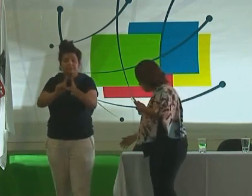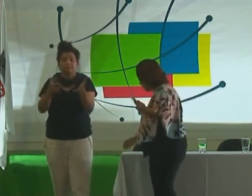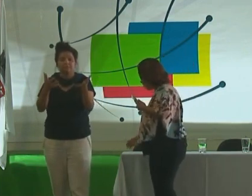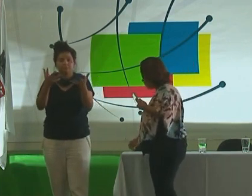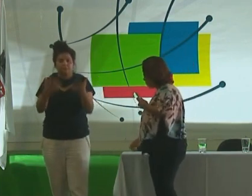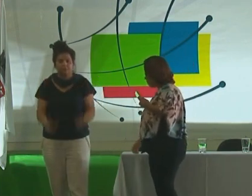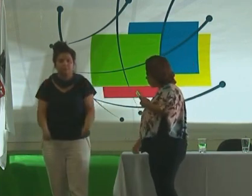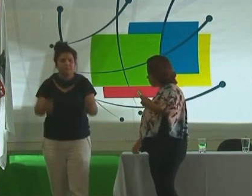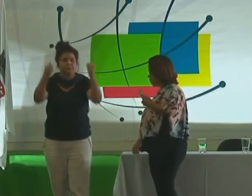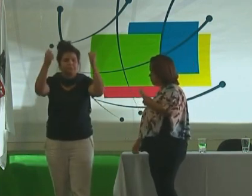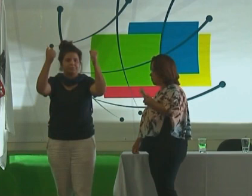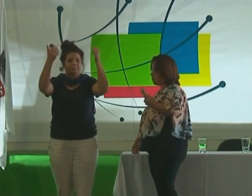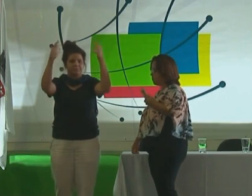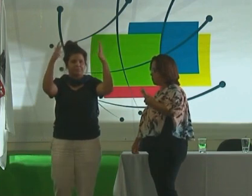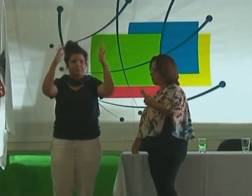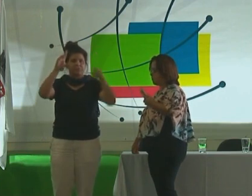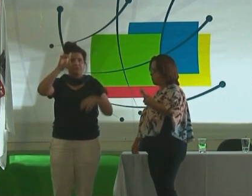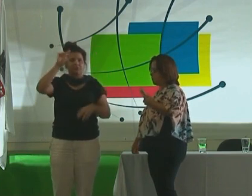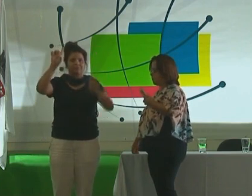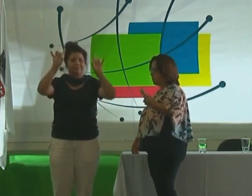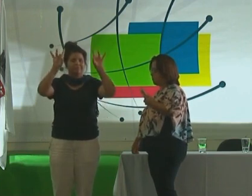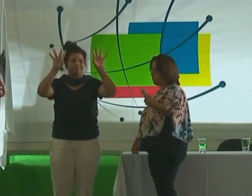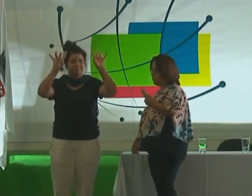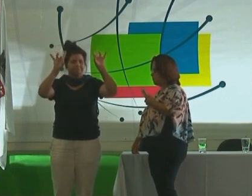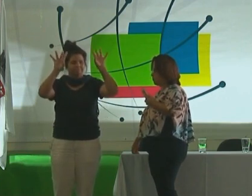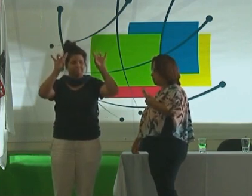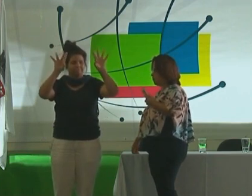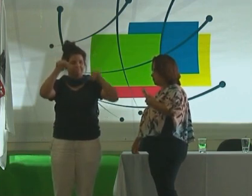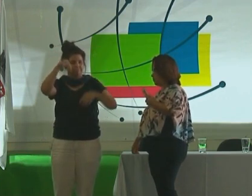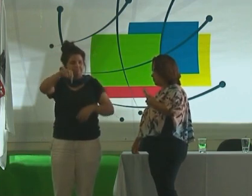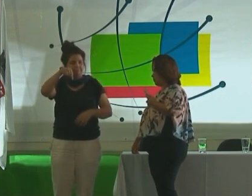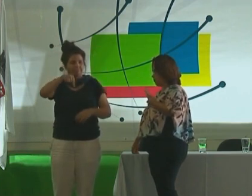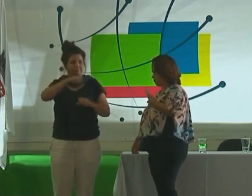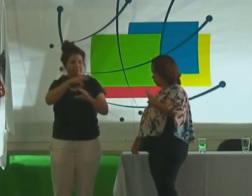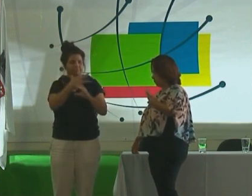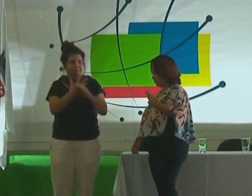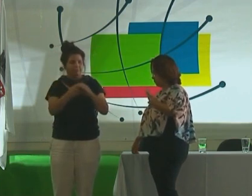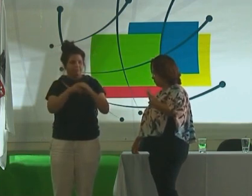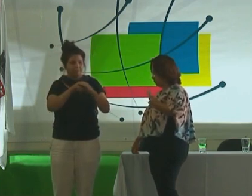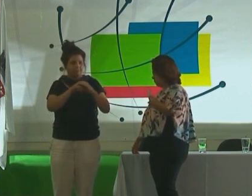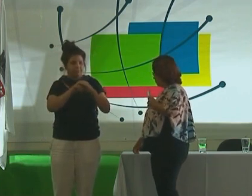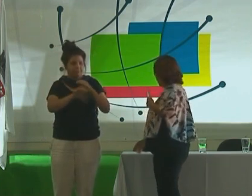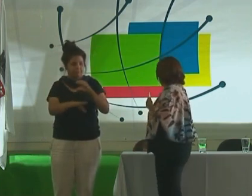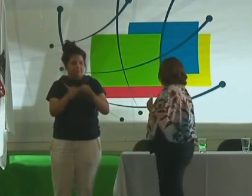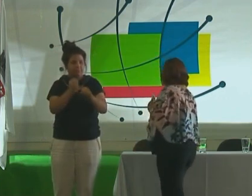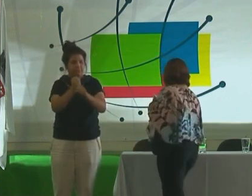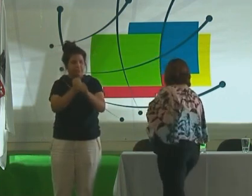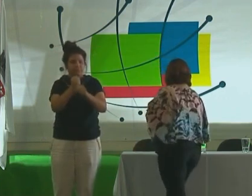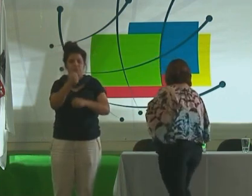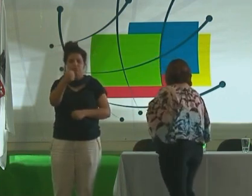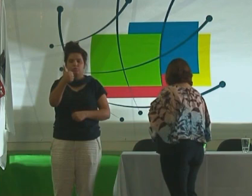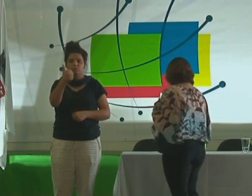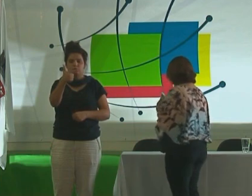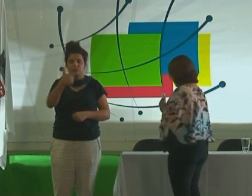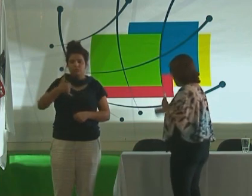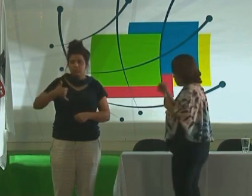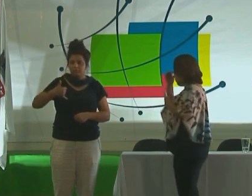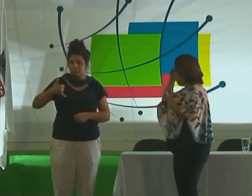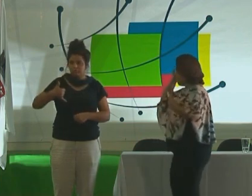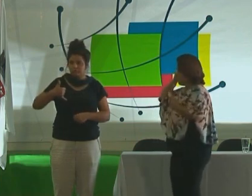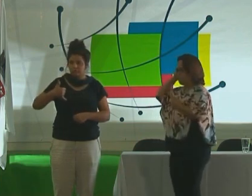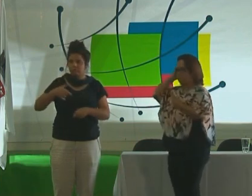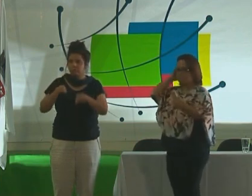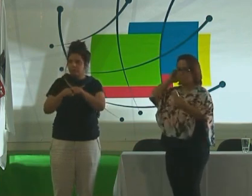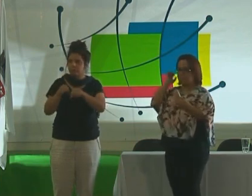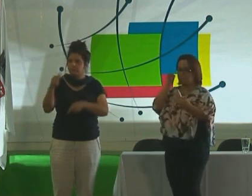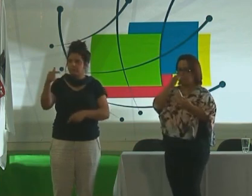vamos comemorar essa data que é tão especial para o CECOR, que é o aniversário de 12 anos do CECOR e de 7